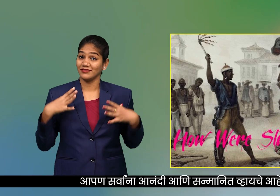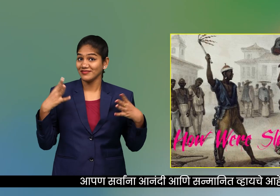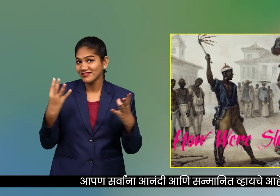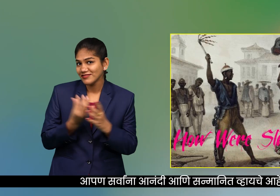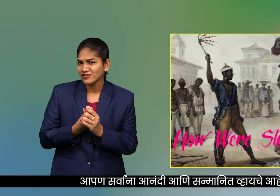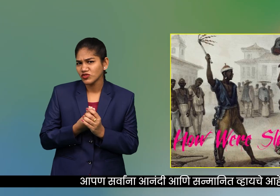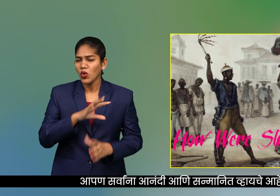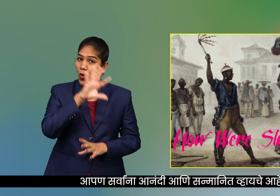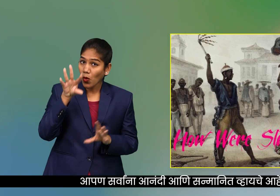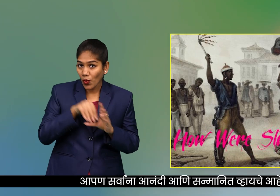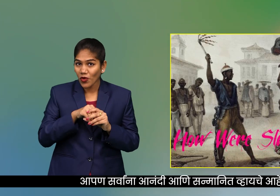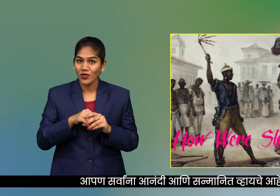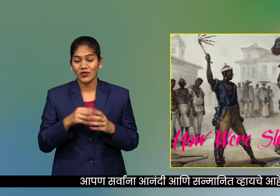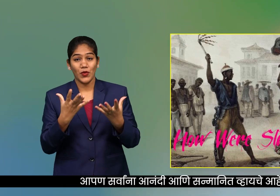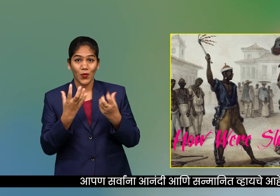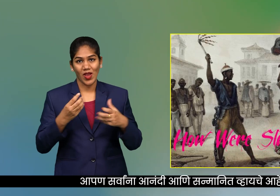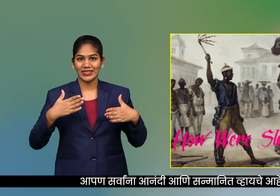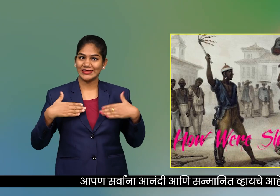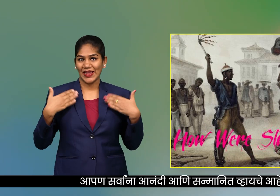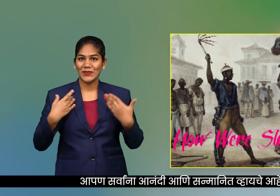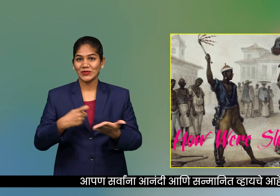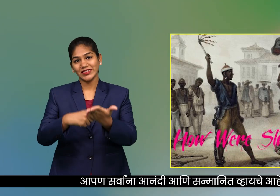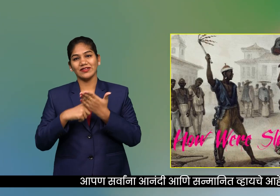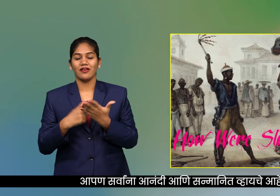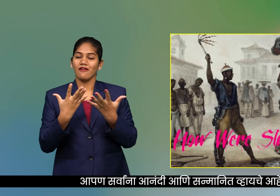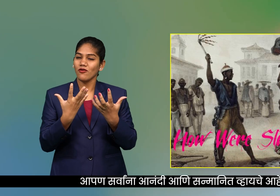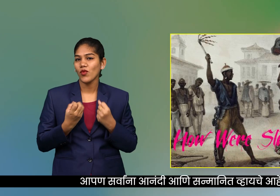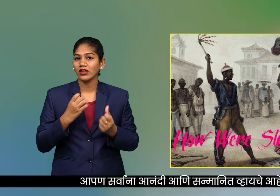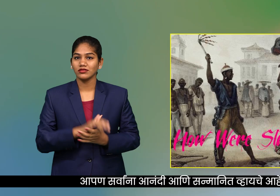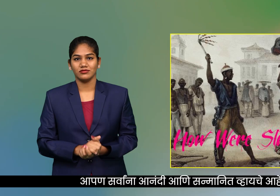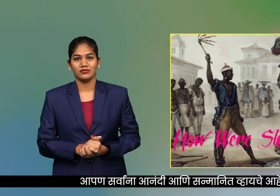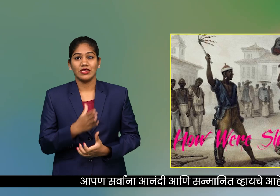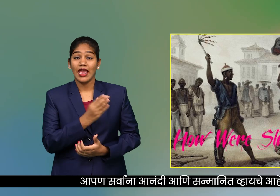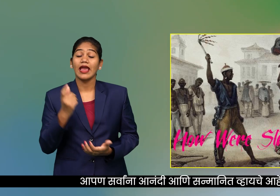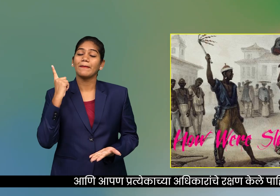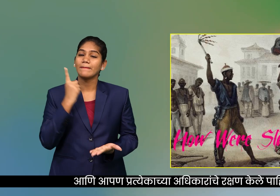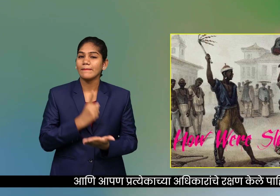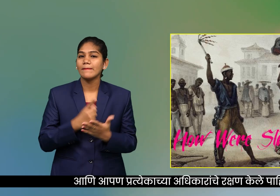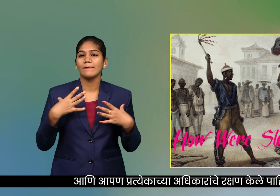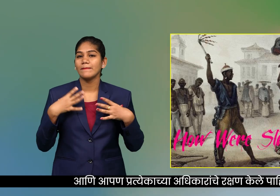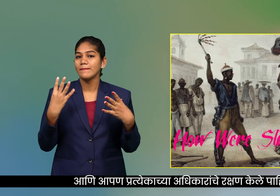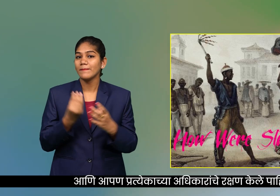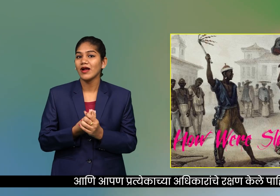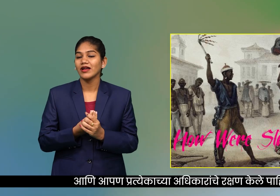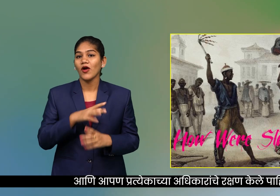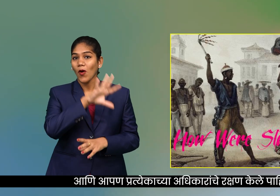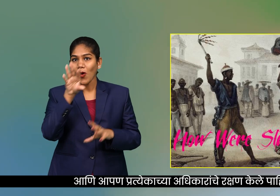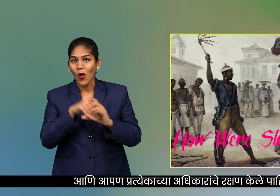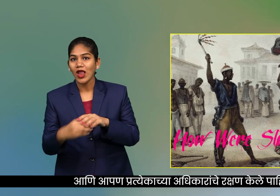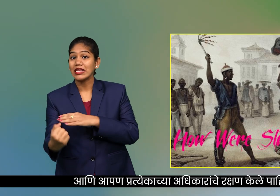आपण सर्वांना आनंदी आणि समानित व्हायचे आहे आणि आपण प्रत्येकाच अधिकारांचे रक्षण